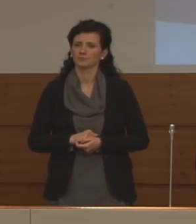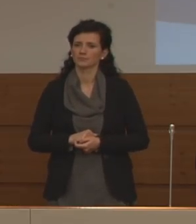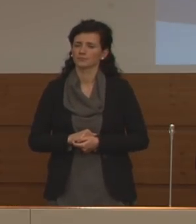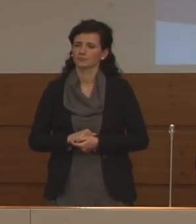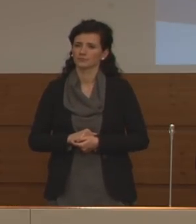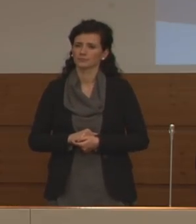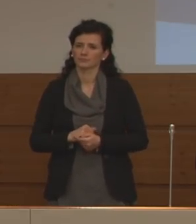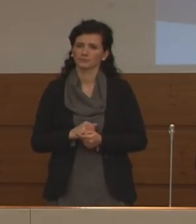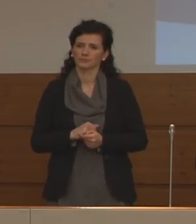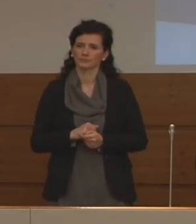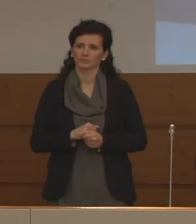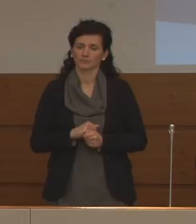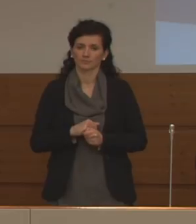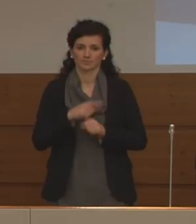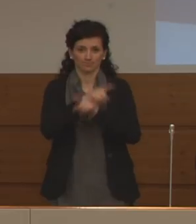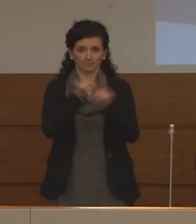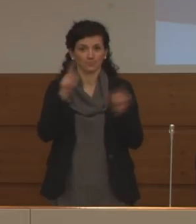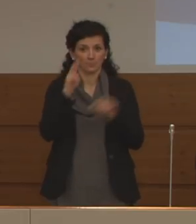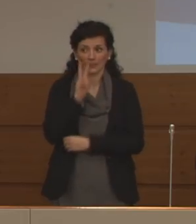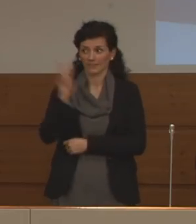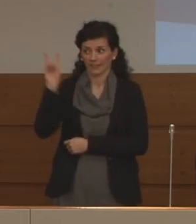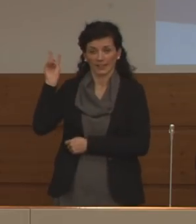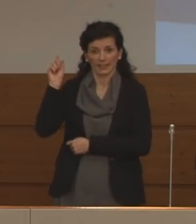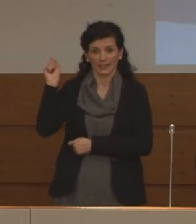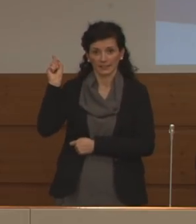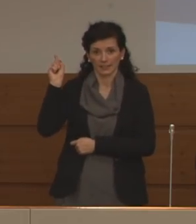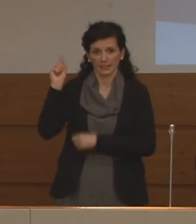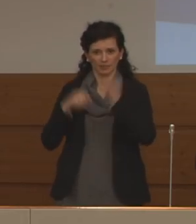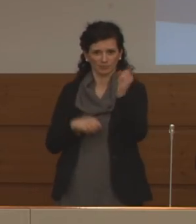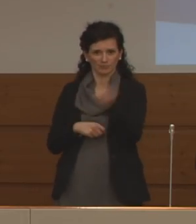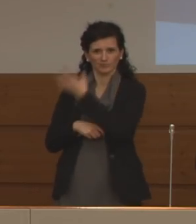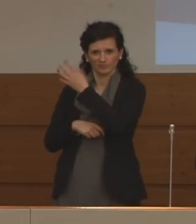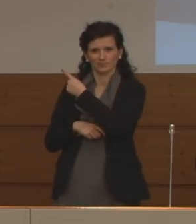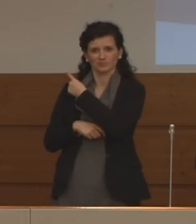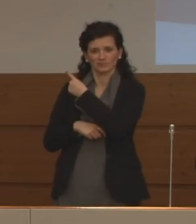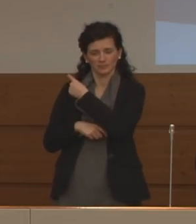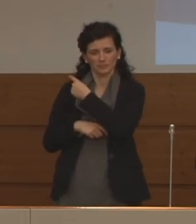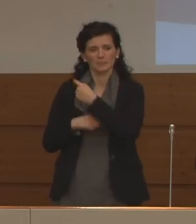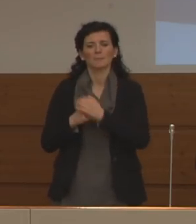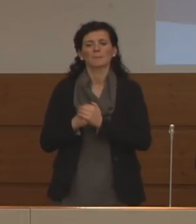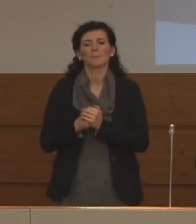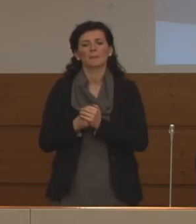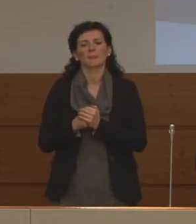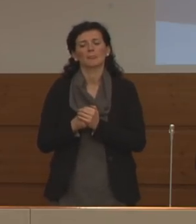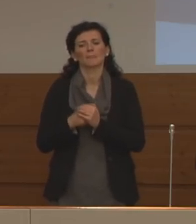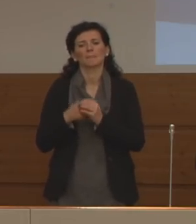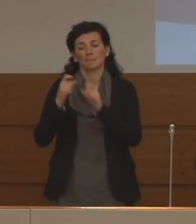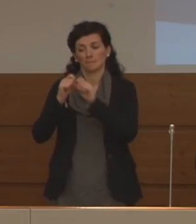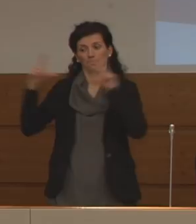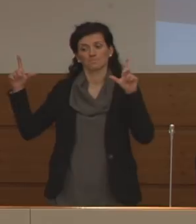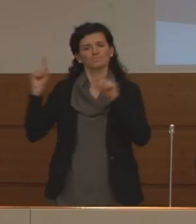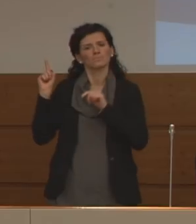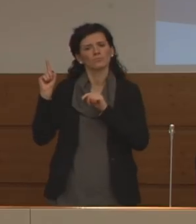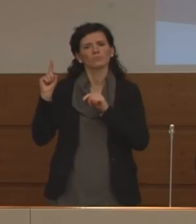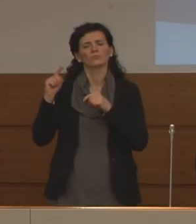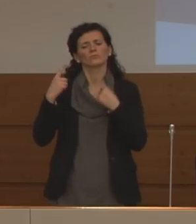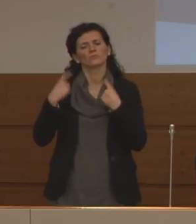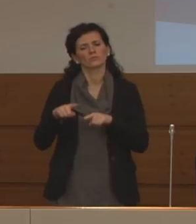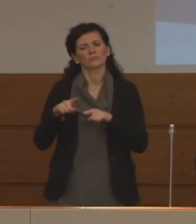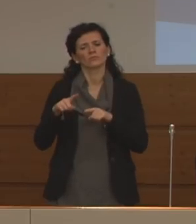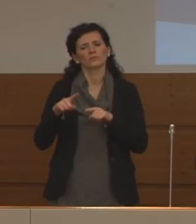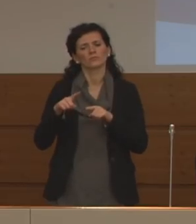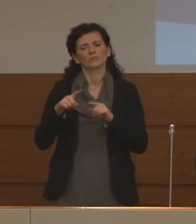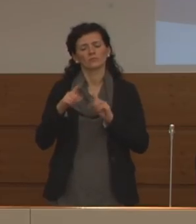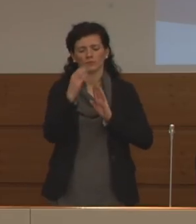proiettato alle mie spalle è sostanzialmente il decalogo a cui